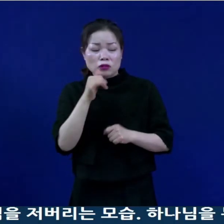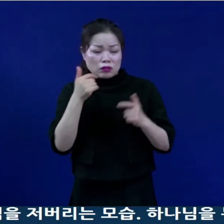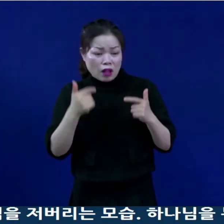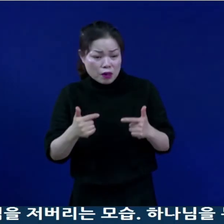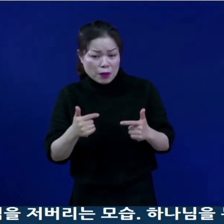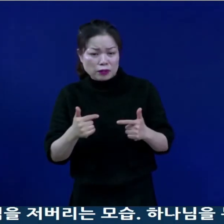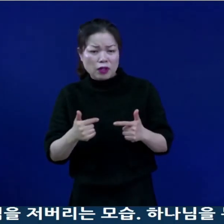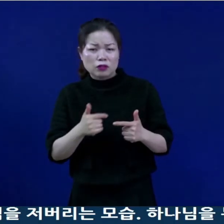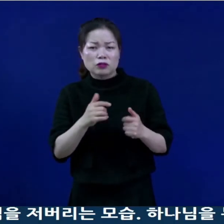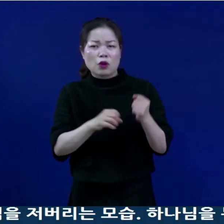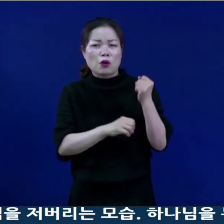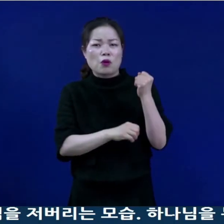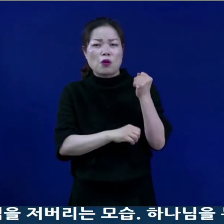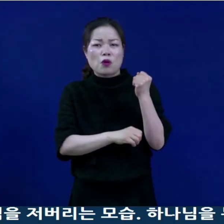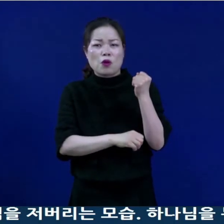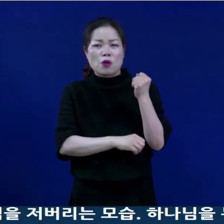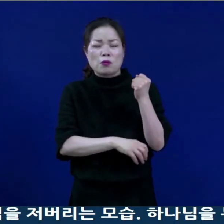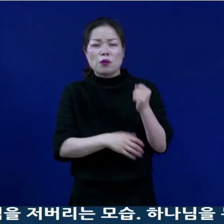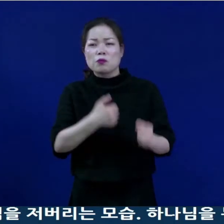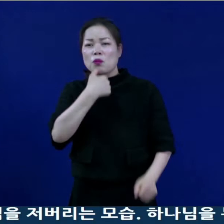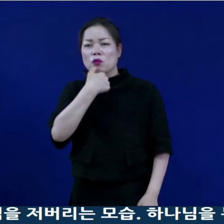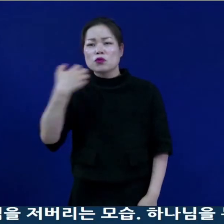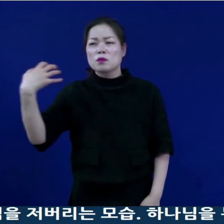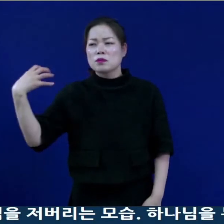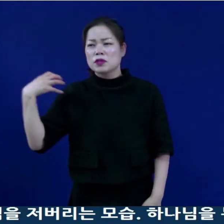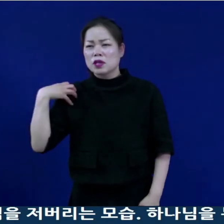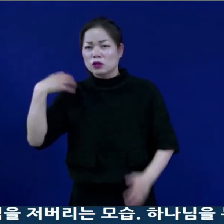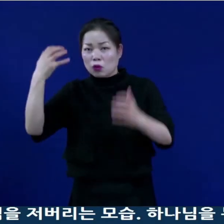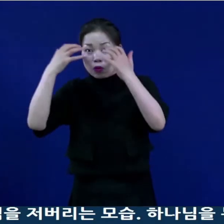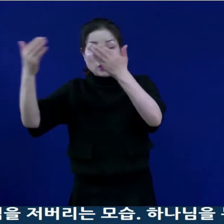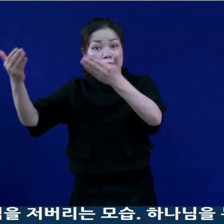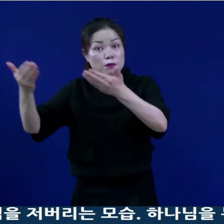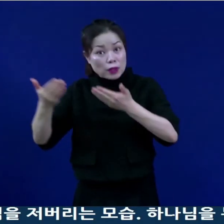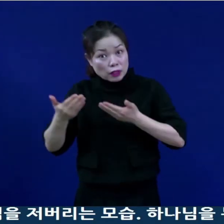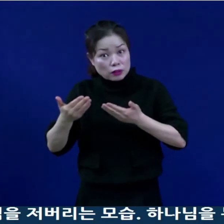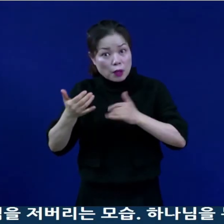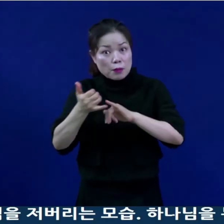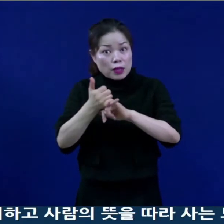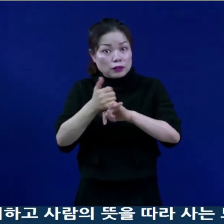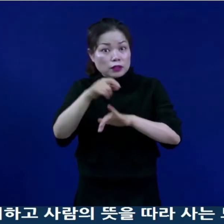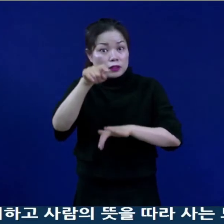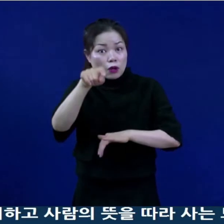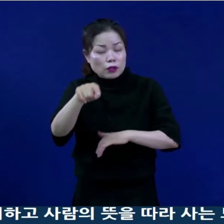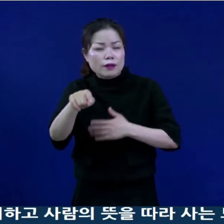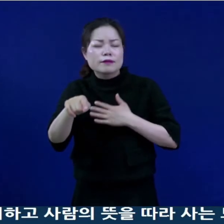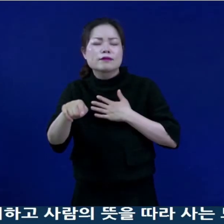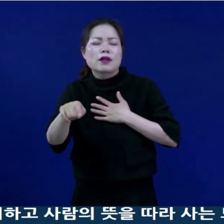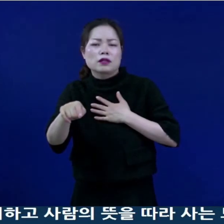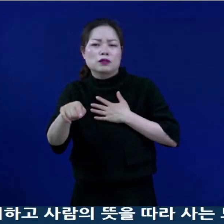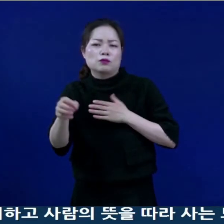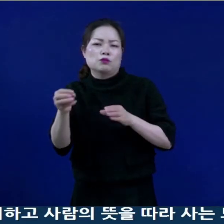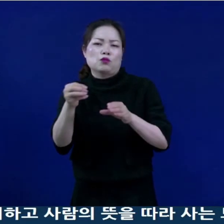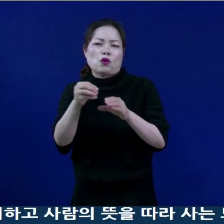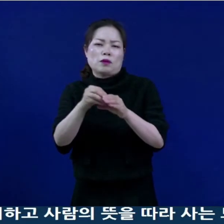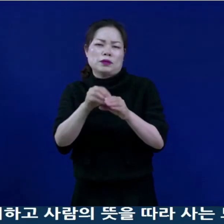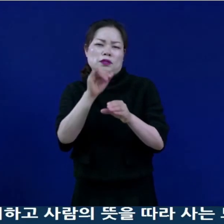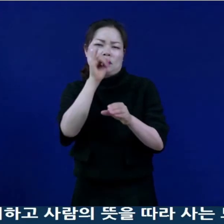날마다 본디오 빌라도에게 고난을 받으셨다라고 말하며 반드시 거기에 나를 포함시켜야